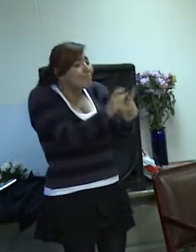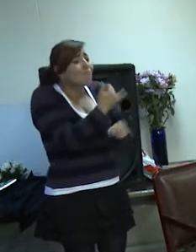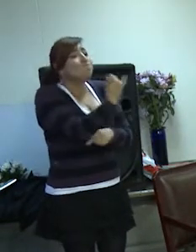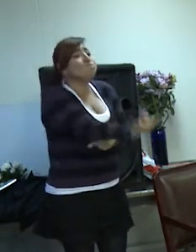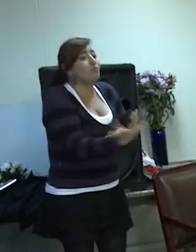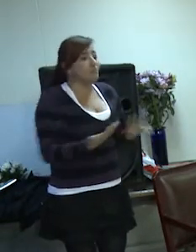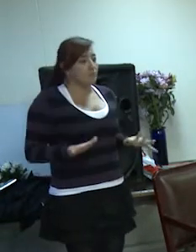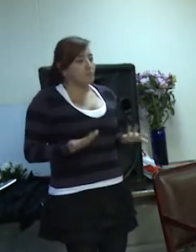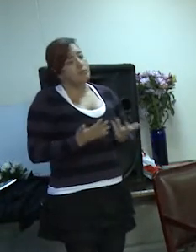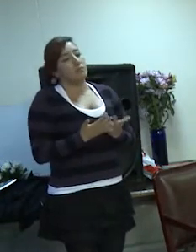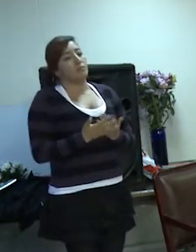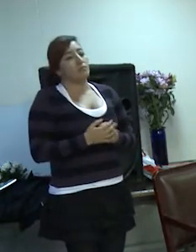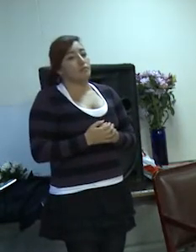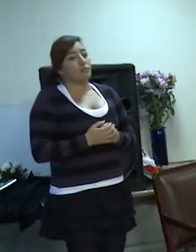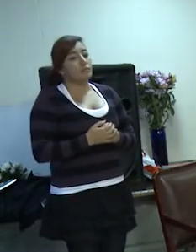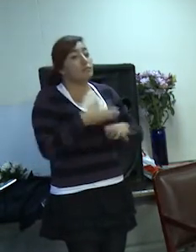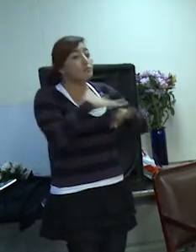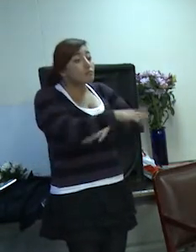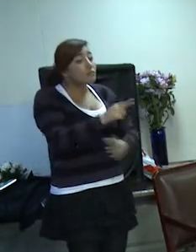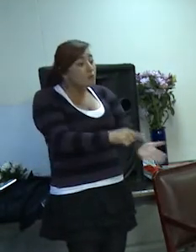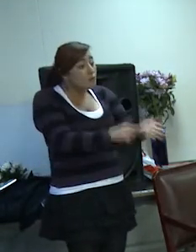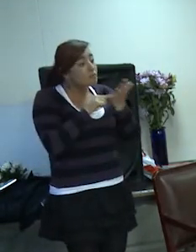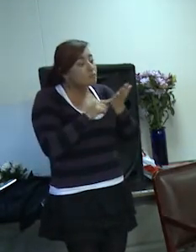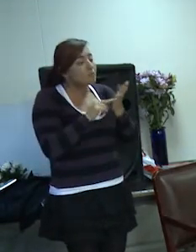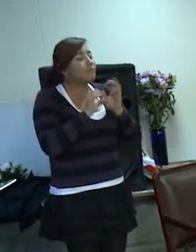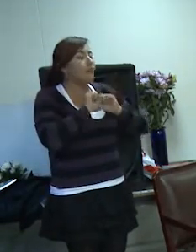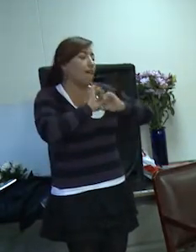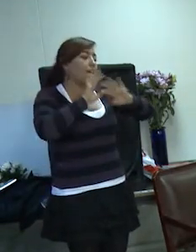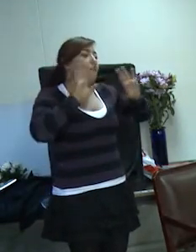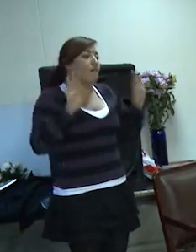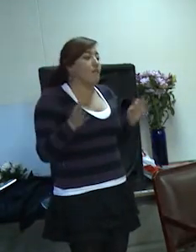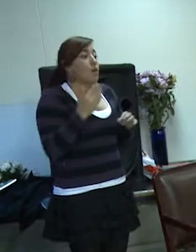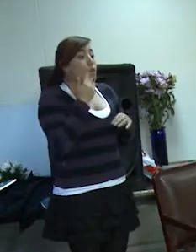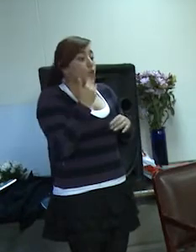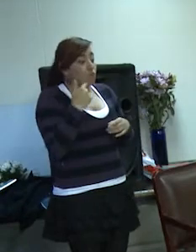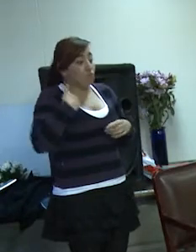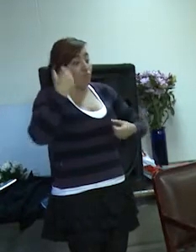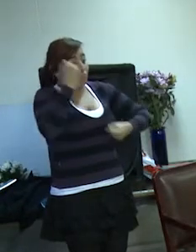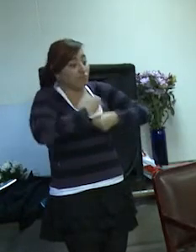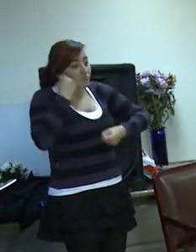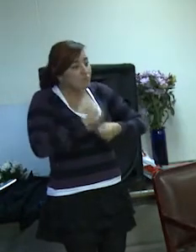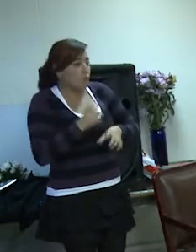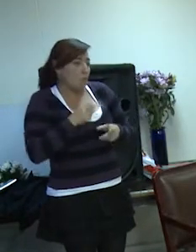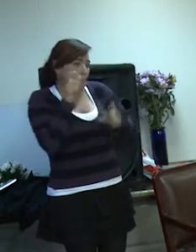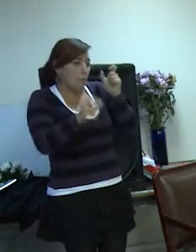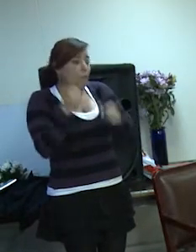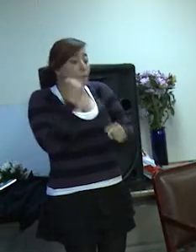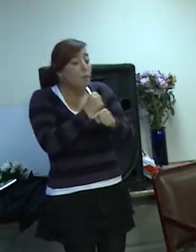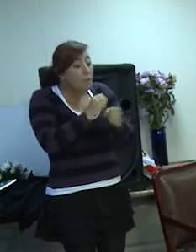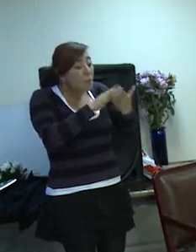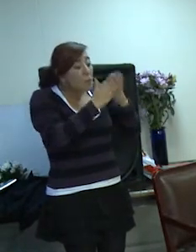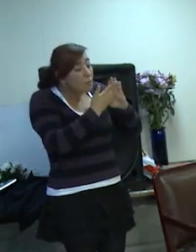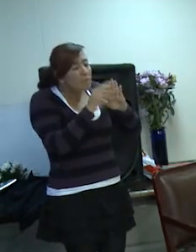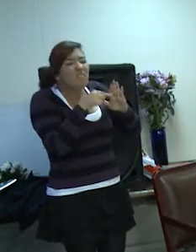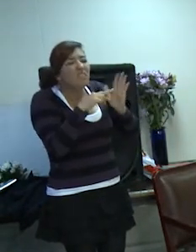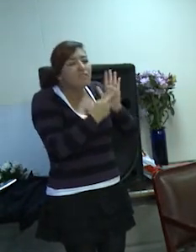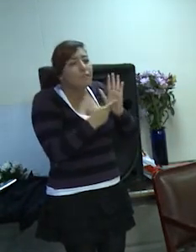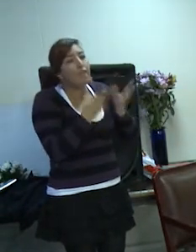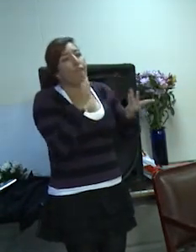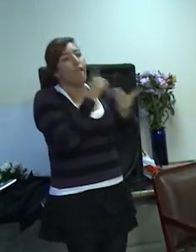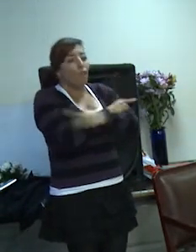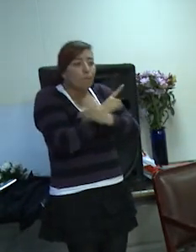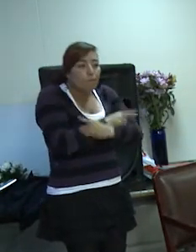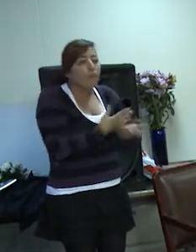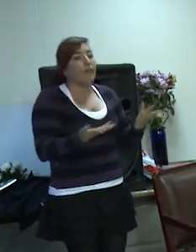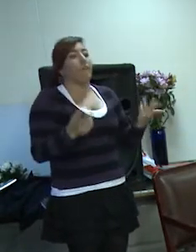allí? Entonces, evidentemente, cuando se hacen trabajos de comunidad, se empieza a trabajar la convivencia, se empieza a trabajar